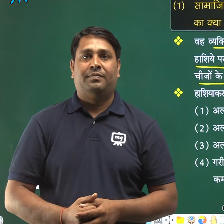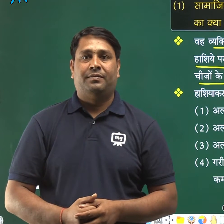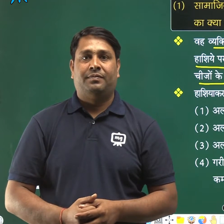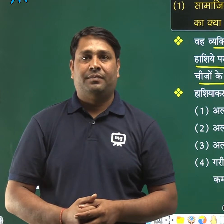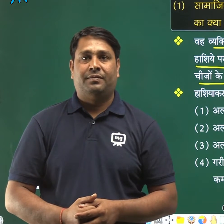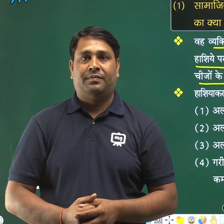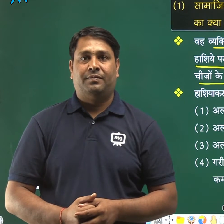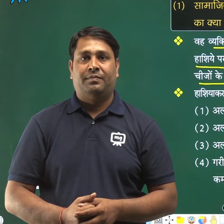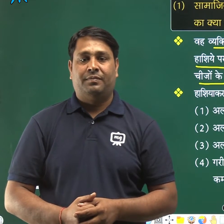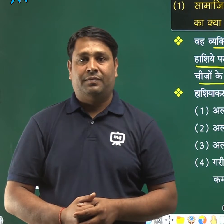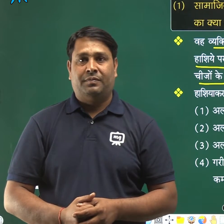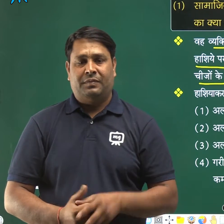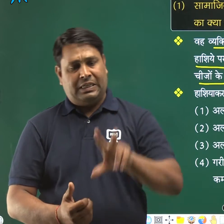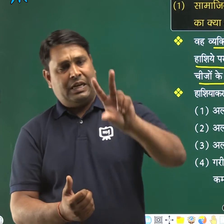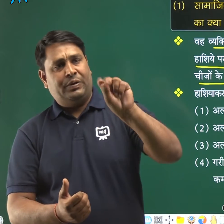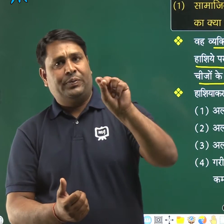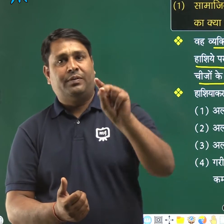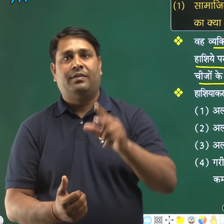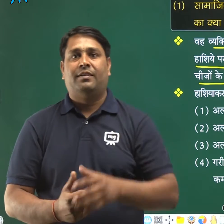नहीं रह गया हो।